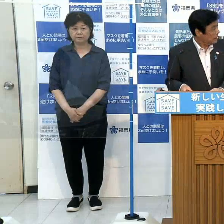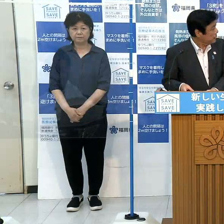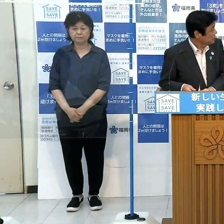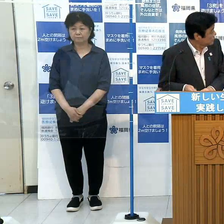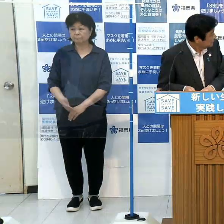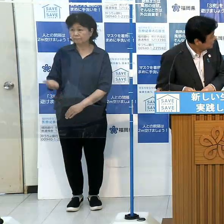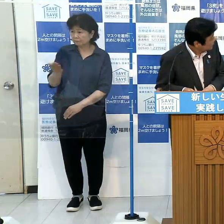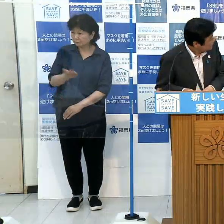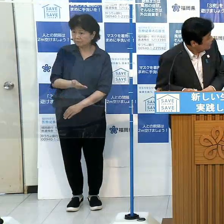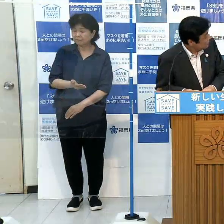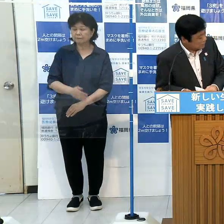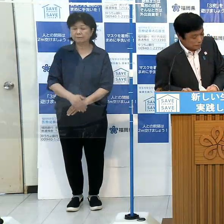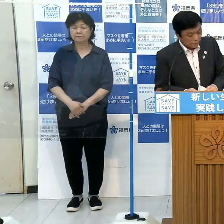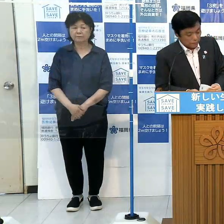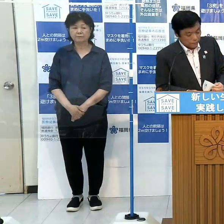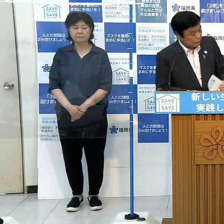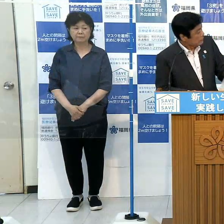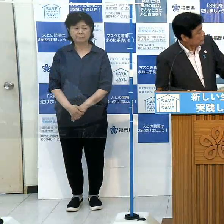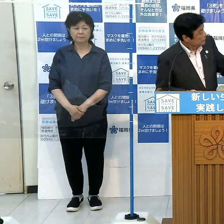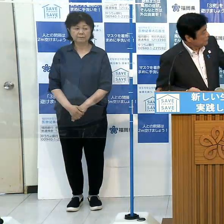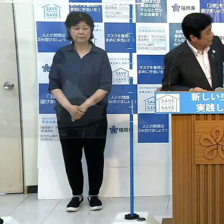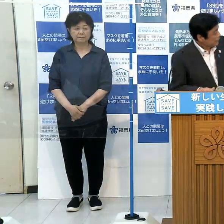それから